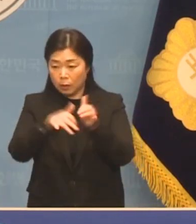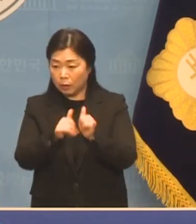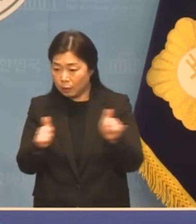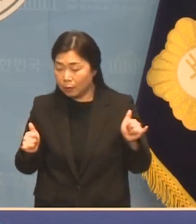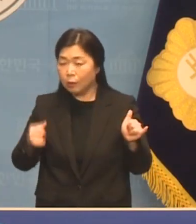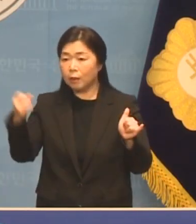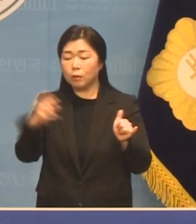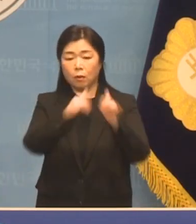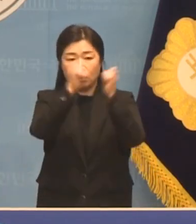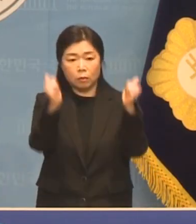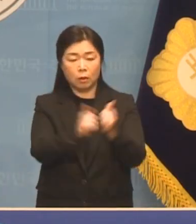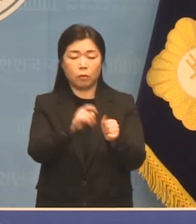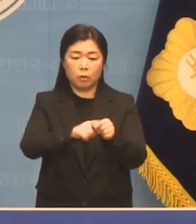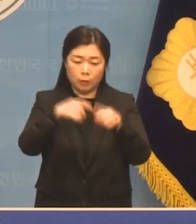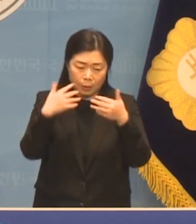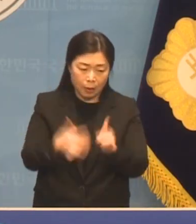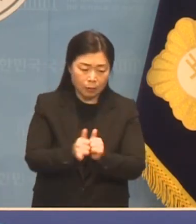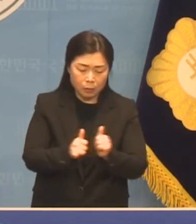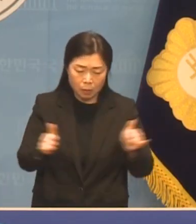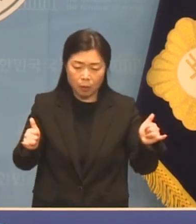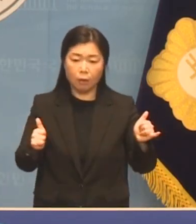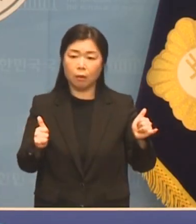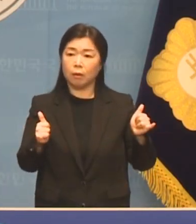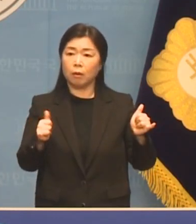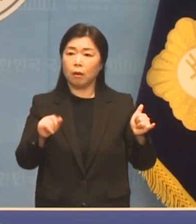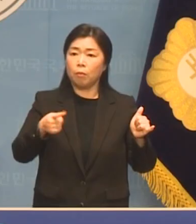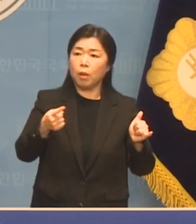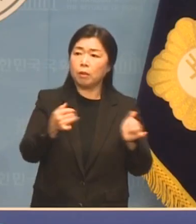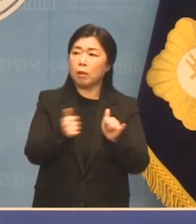장애인과 사회적 약자 수백 명에게